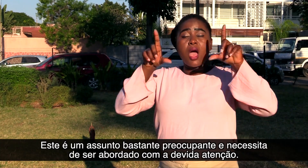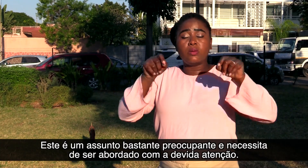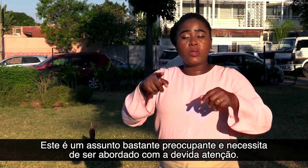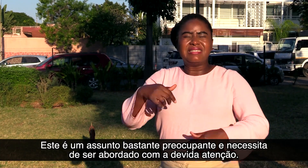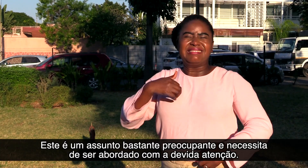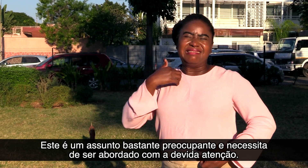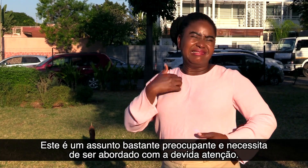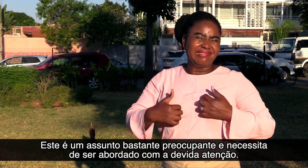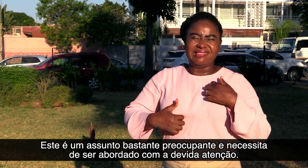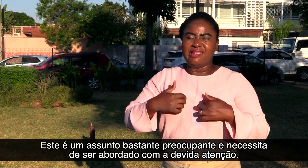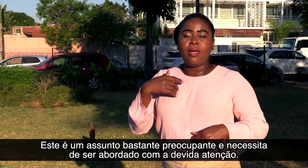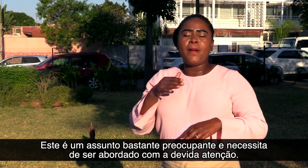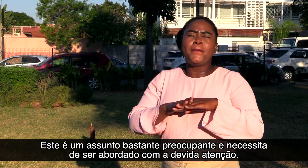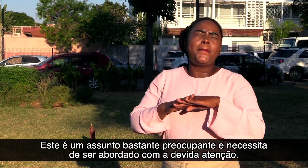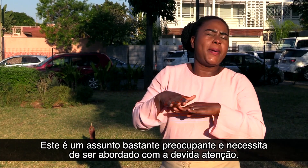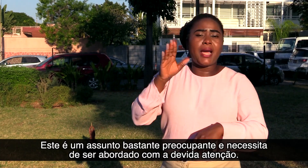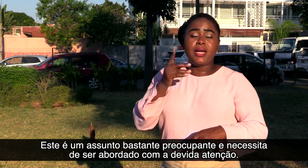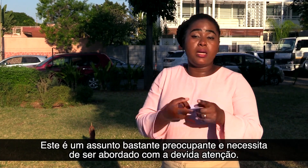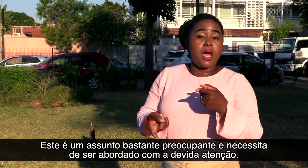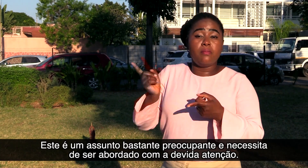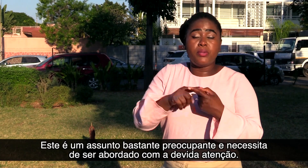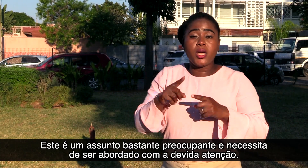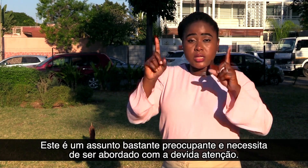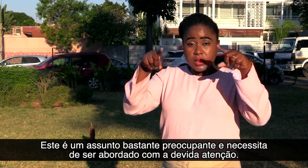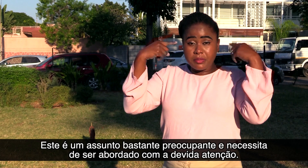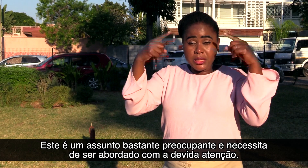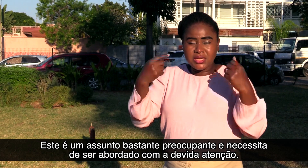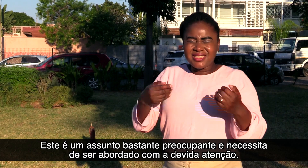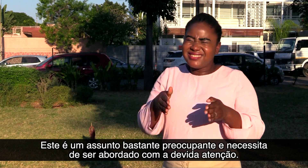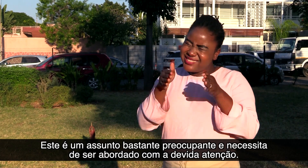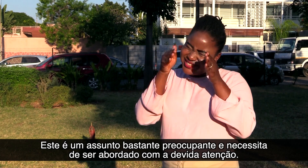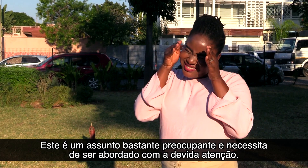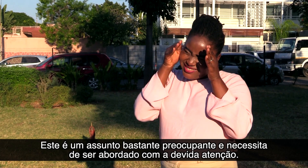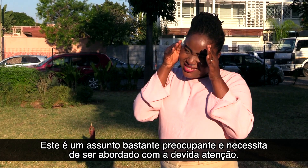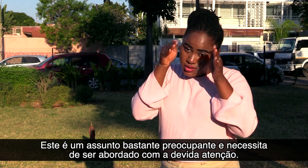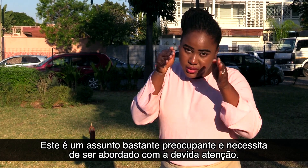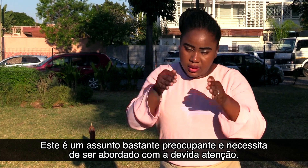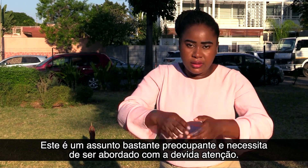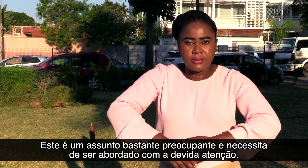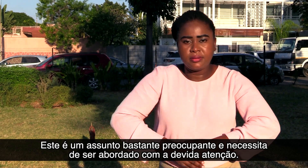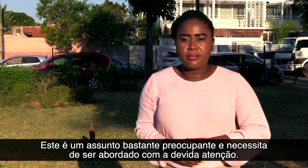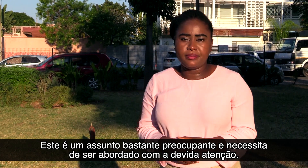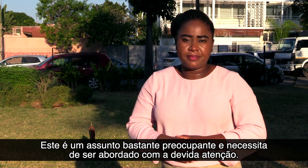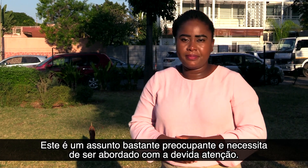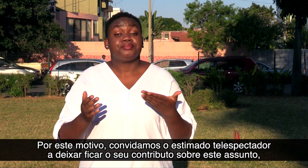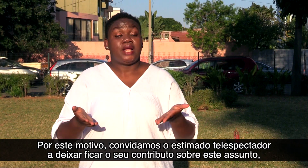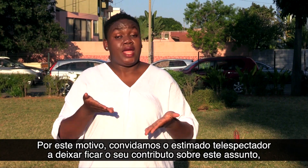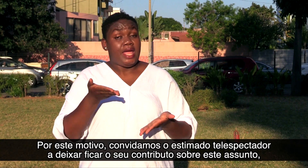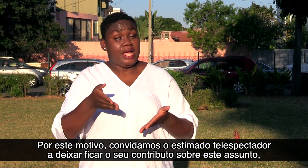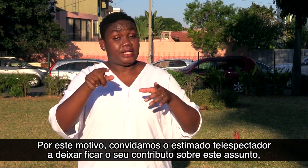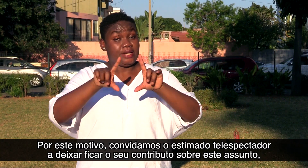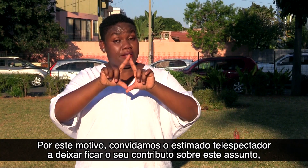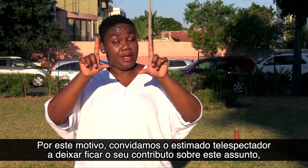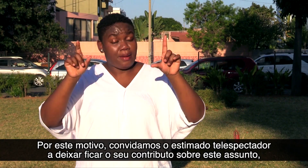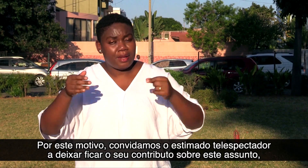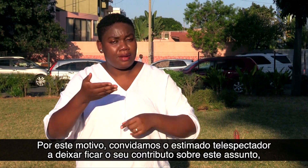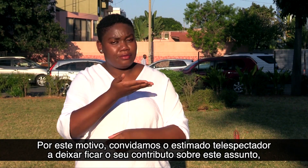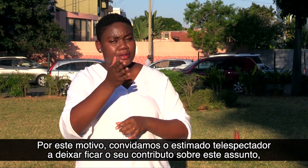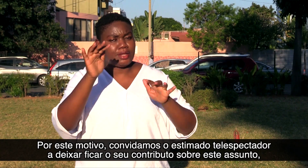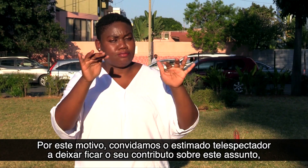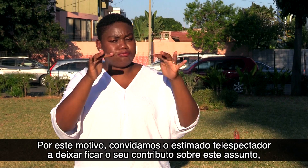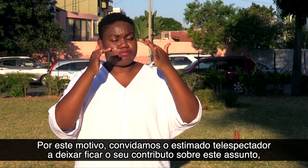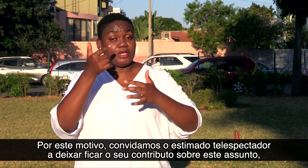constitucional, para que proteja esta menor em termos da divulgação, uma vez que se souberem diante da sociedade ou diante